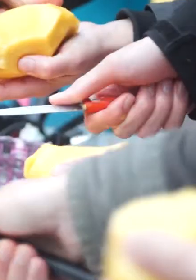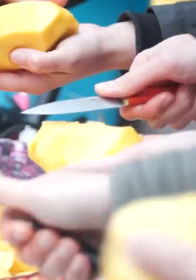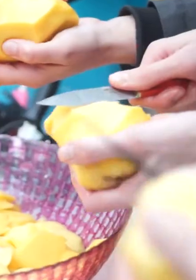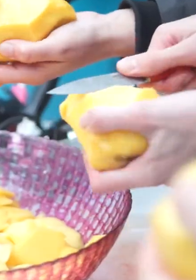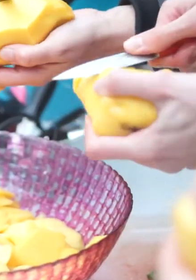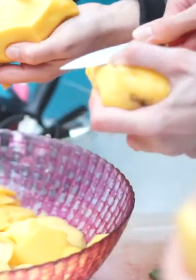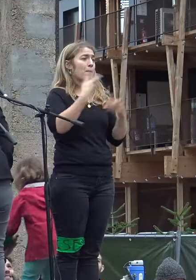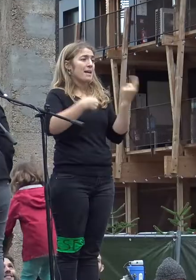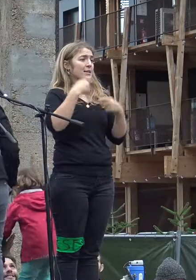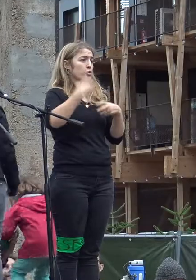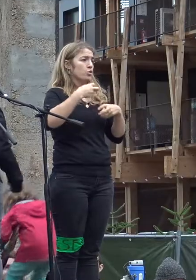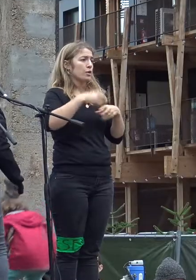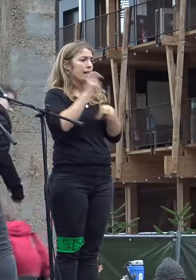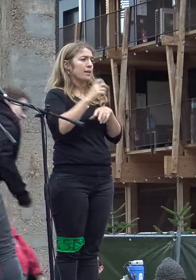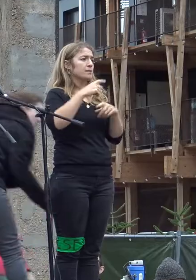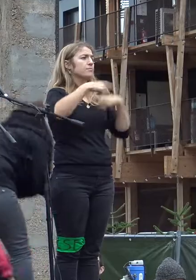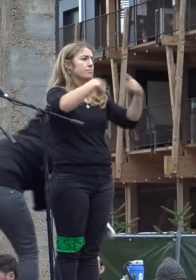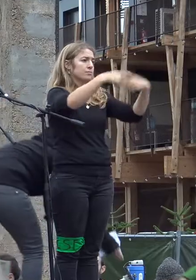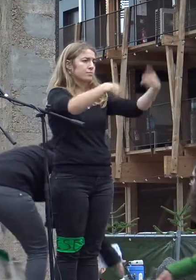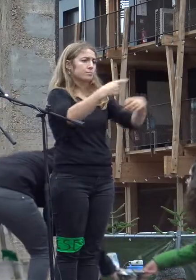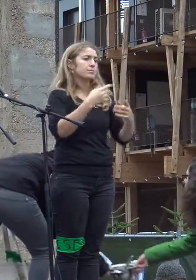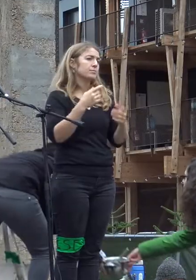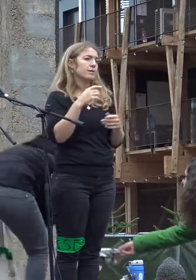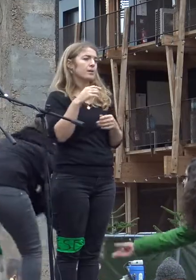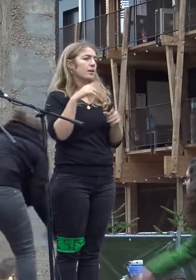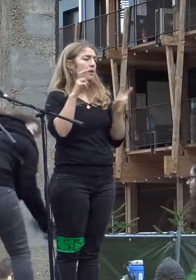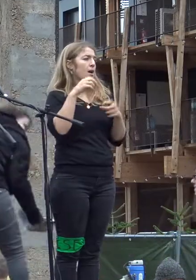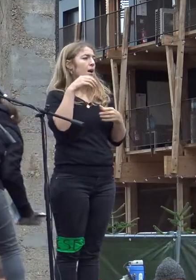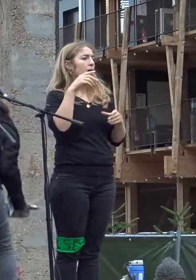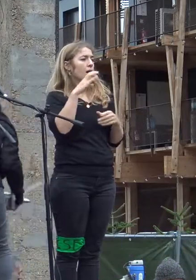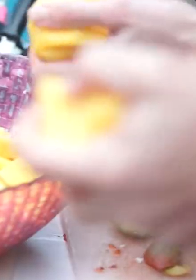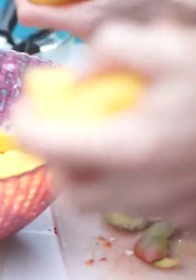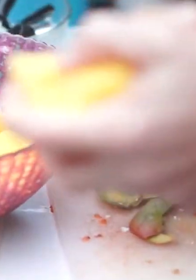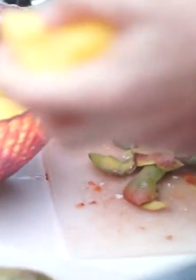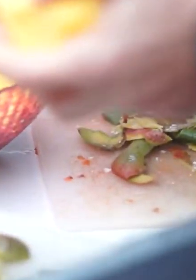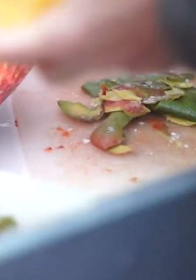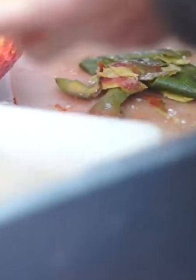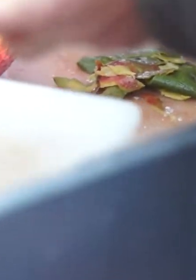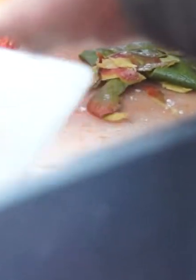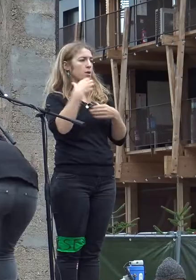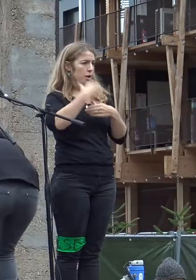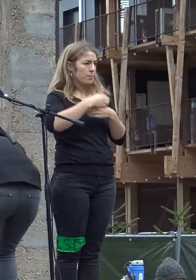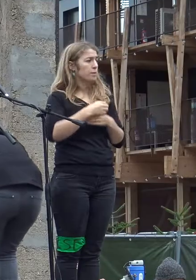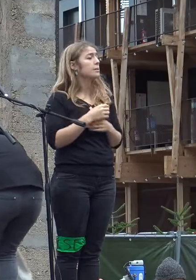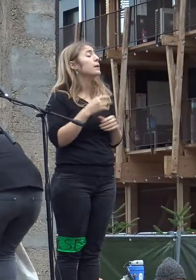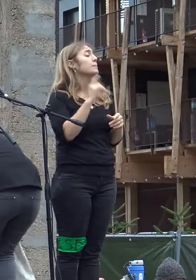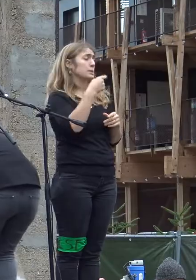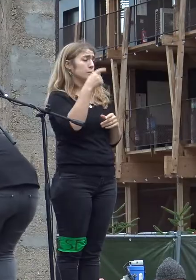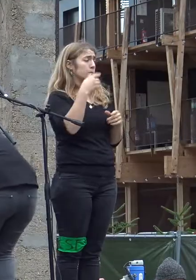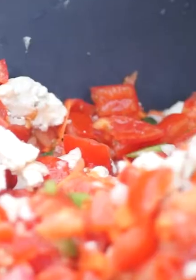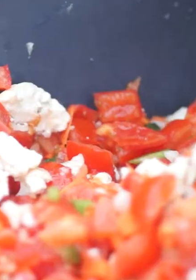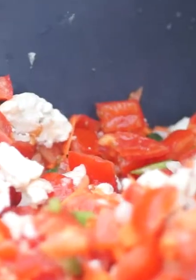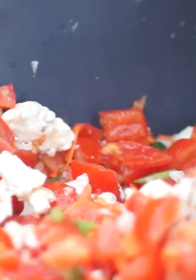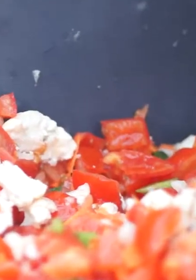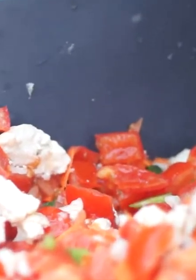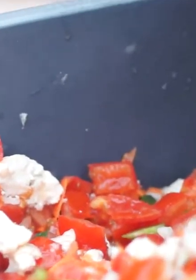des éco-cups, qui sont bien sûr réutilisables, donc ne partez pas avec si possible, parce que nous on en aura besoin pour les autres